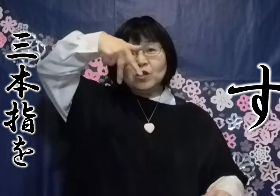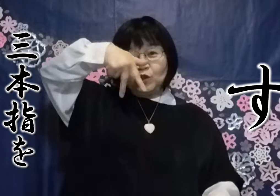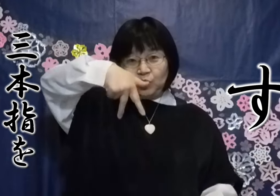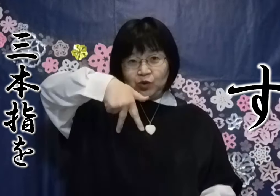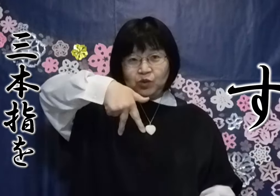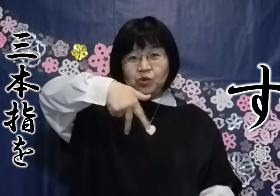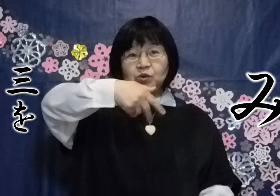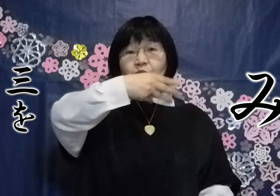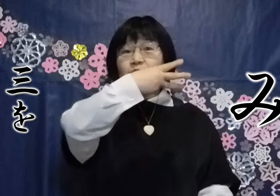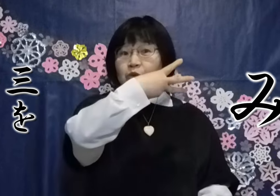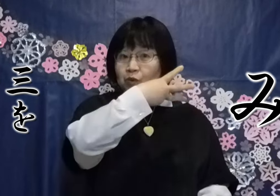隅